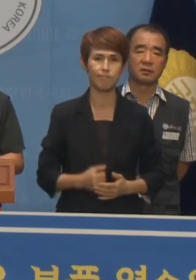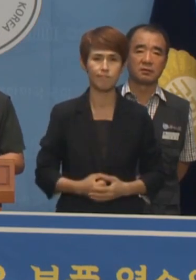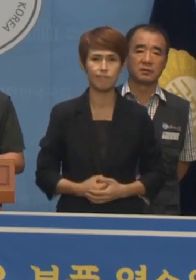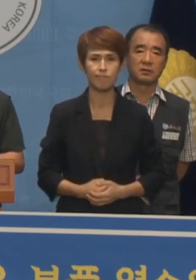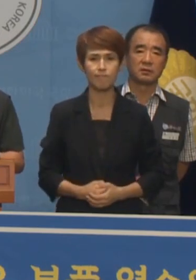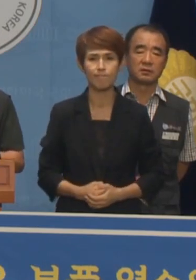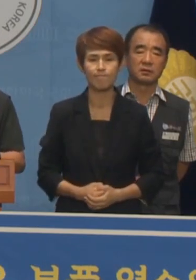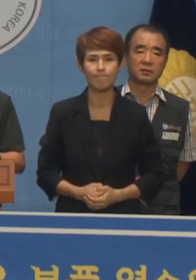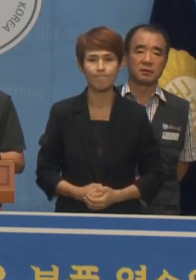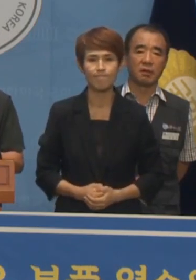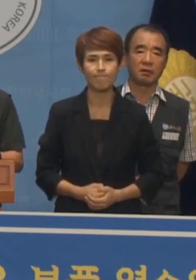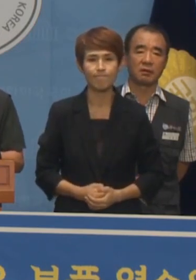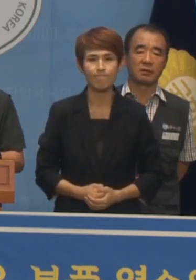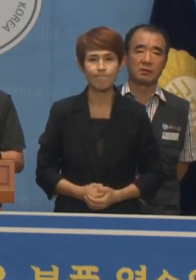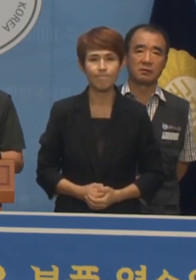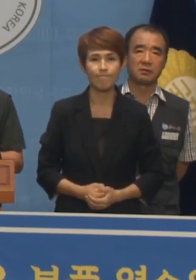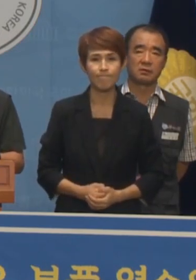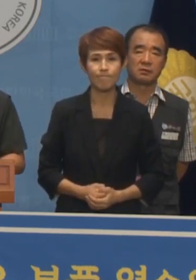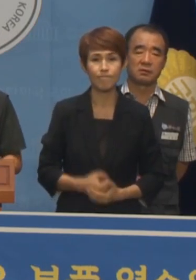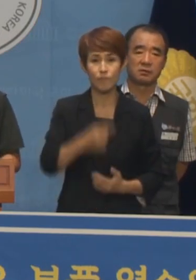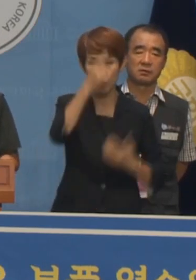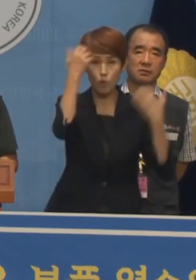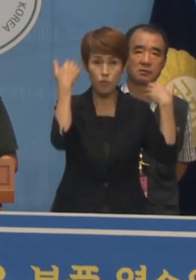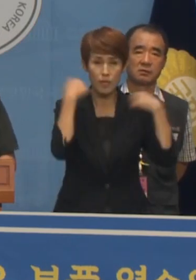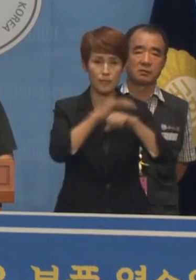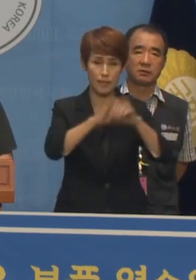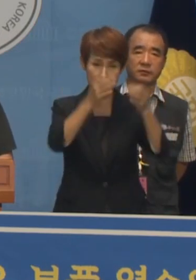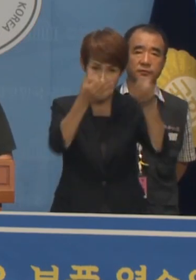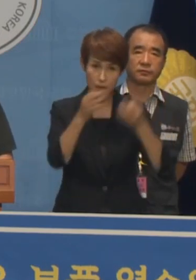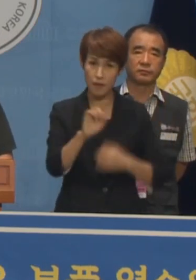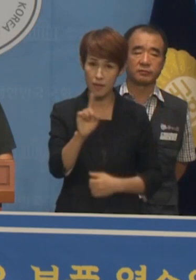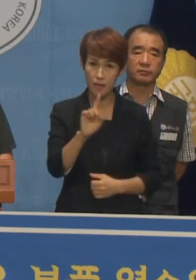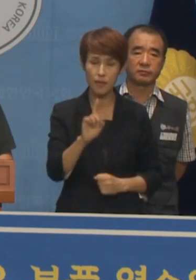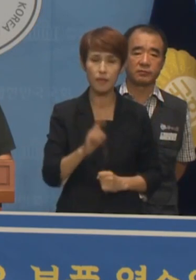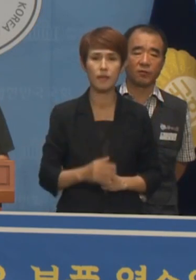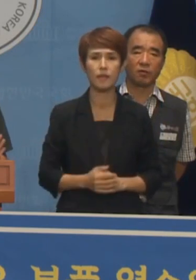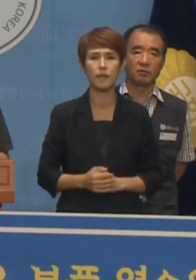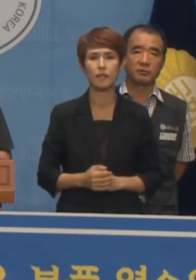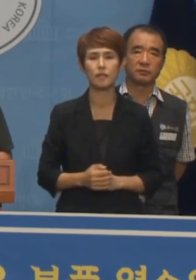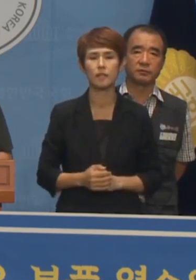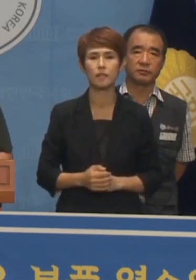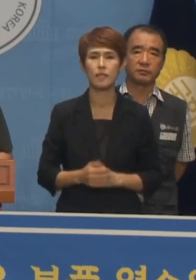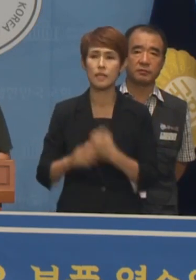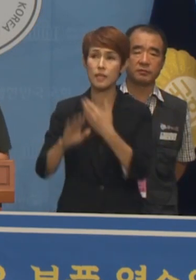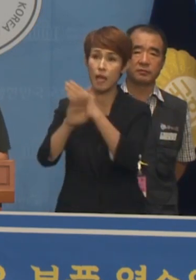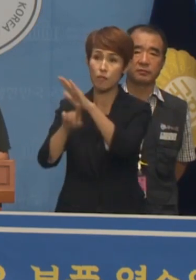있습니다. 그래서 정부가 주목해야 될 것이 있습니다. 선진 주요